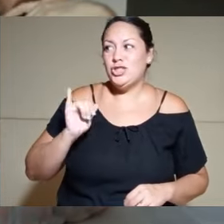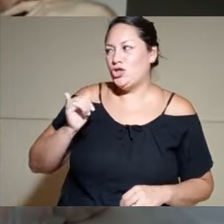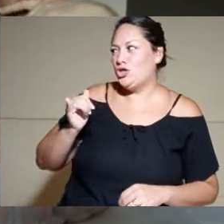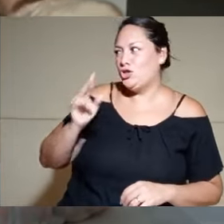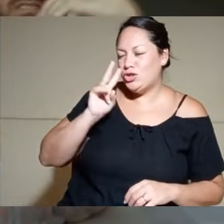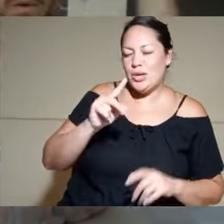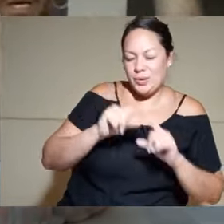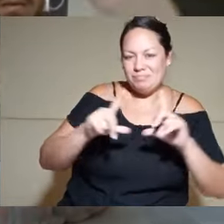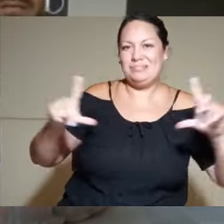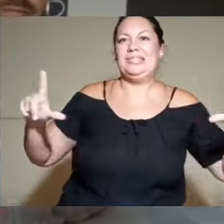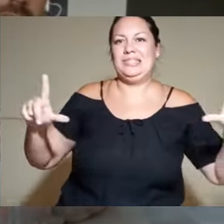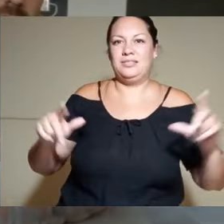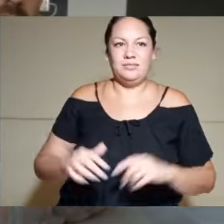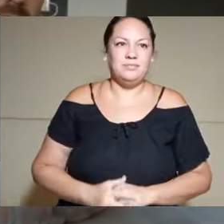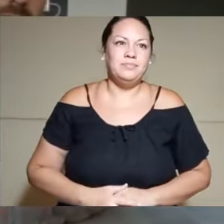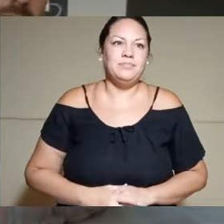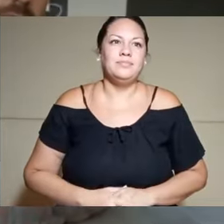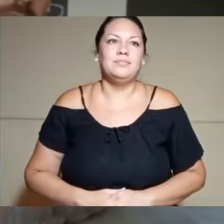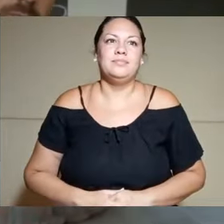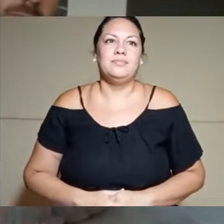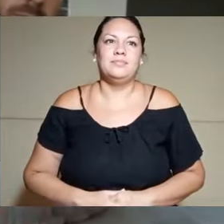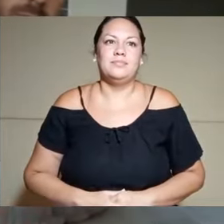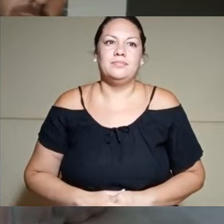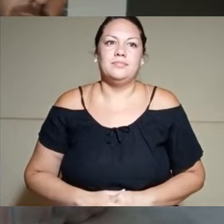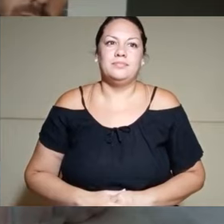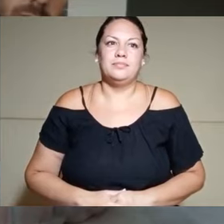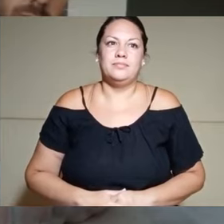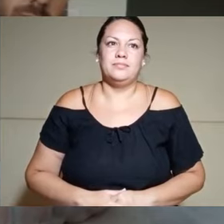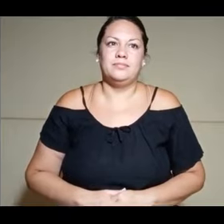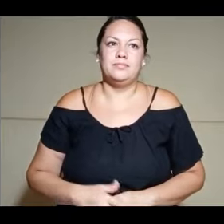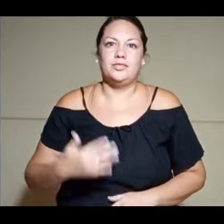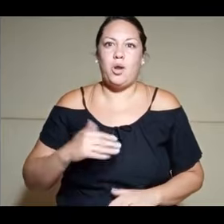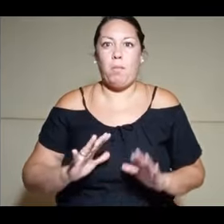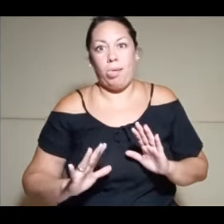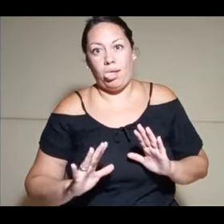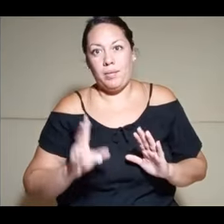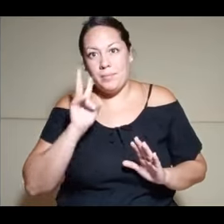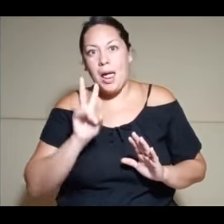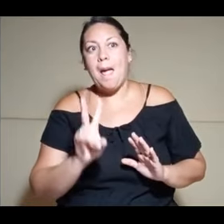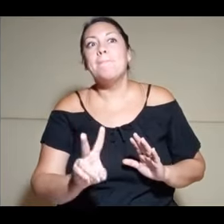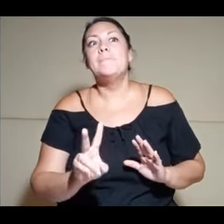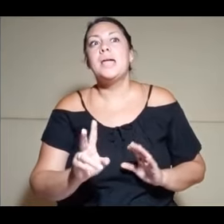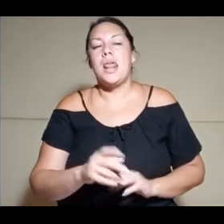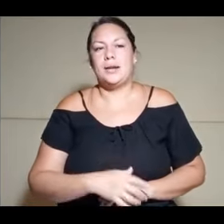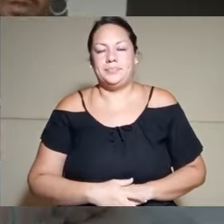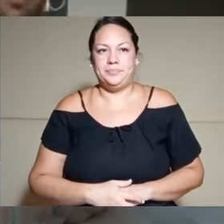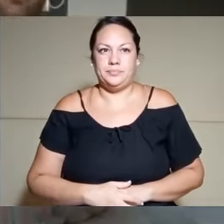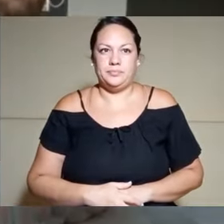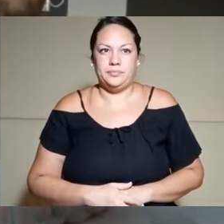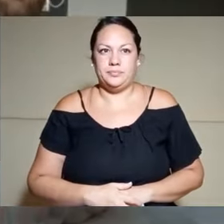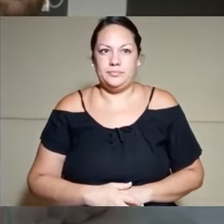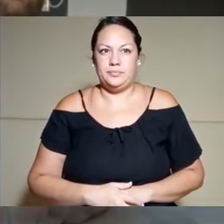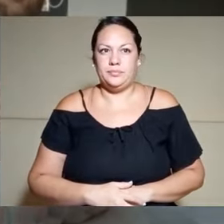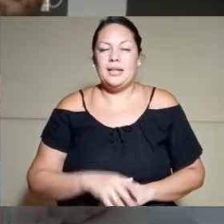Sí, profe. Ahí se ve. Bueno, yo me voy a frizar yo. Sí, profe. Sí, profe, ahora sí. Ahí